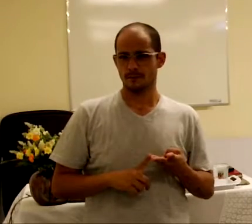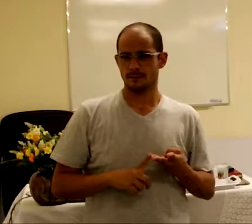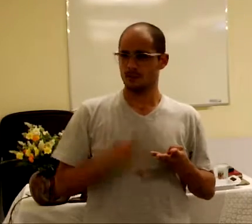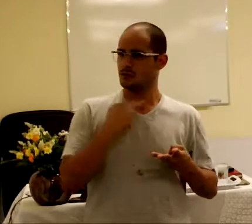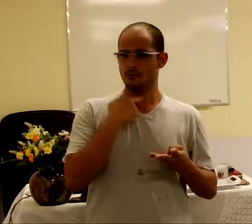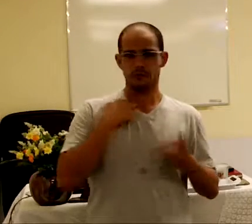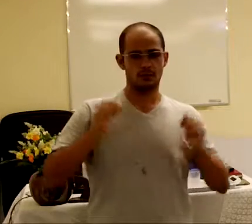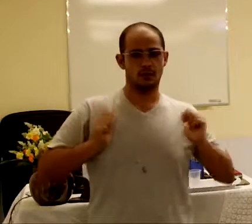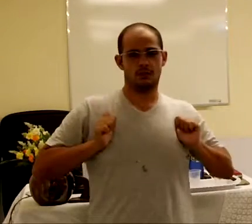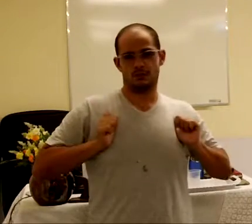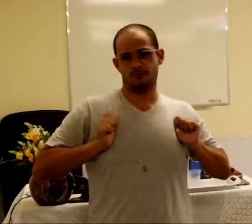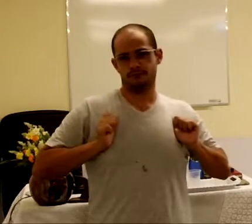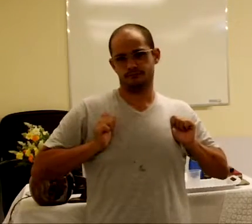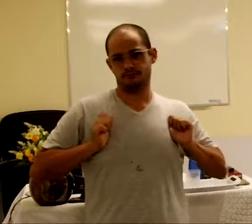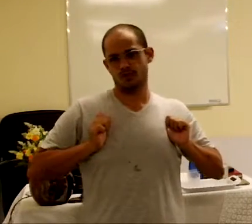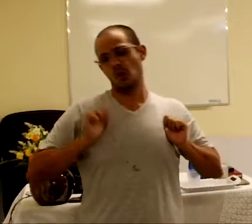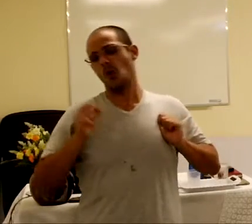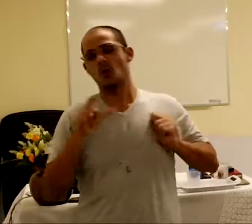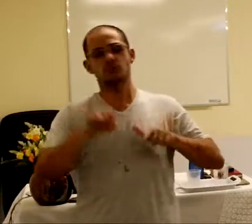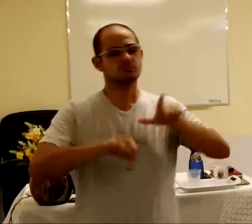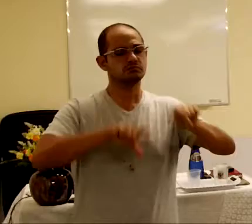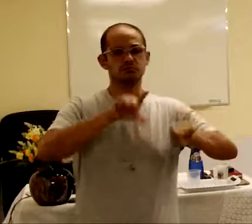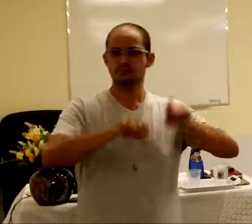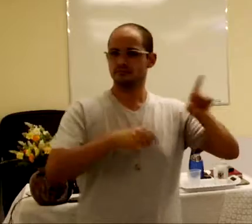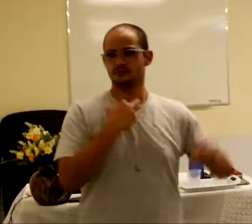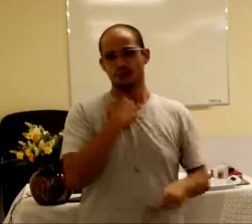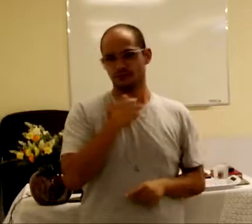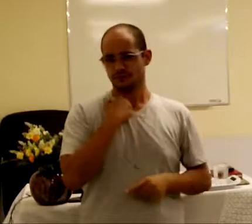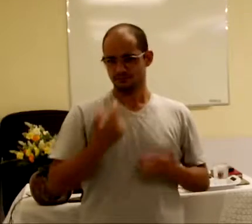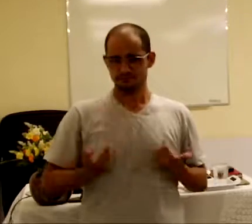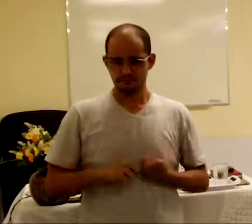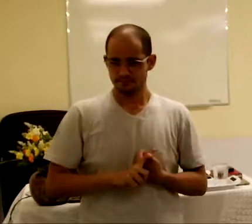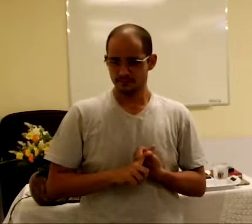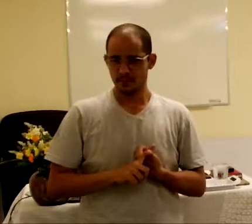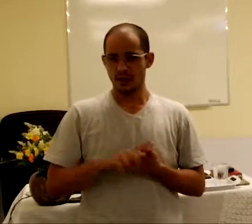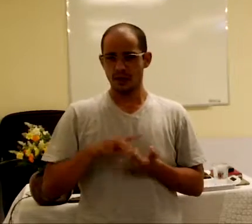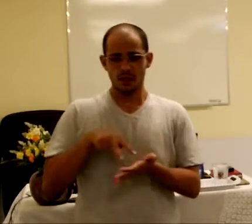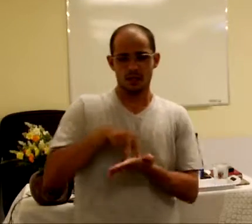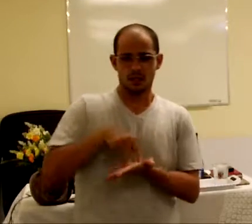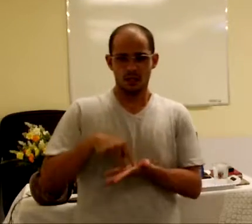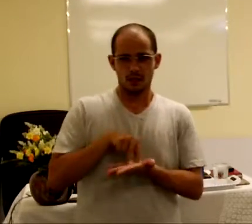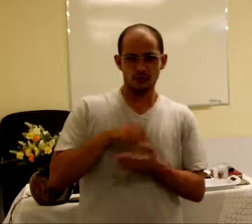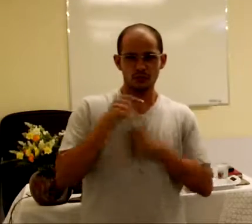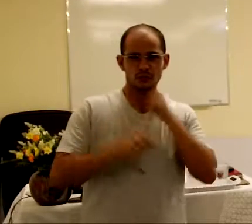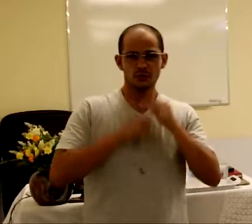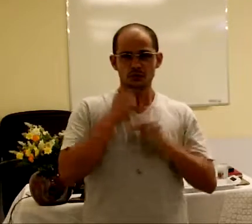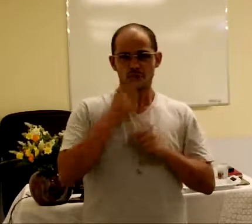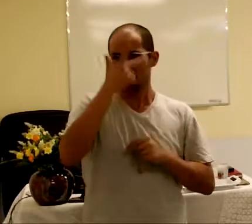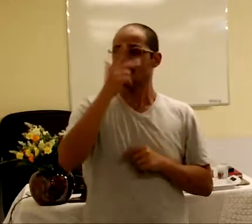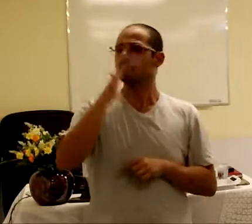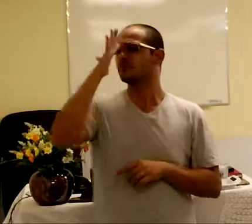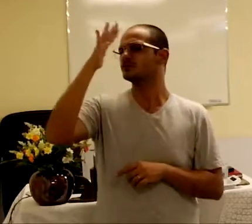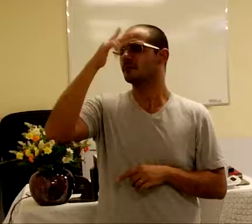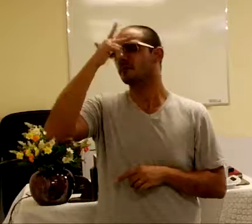passional. Não pode ter preferência. Não pode ser instável. Imagina alguém que gerencia o universo, mas é uma